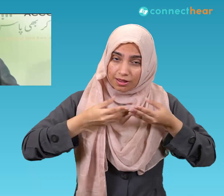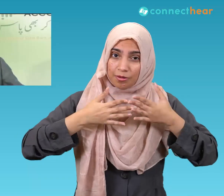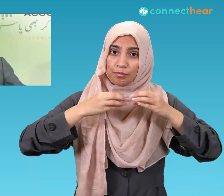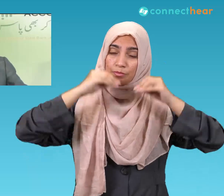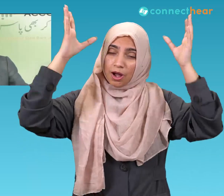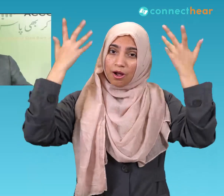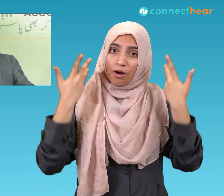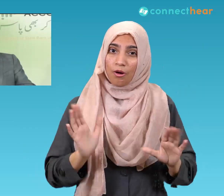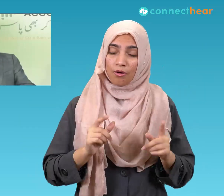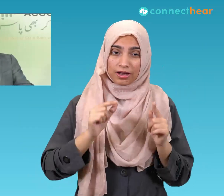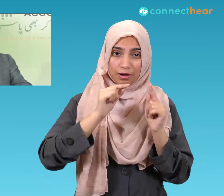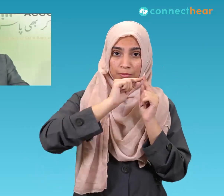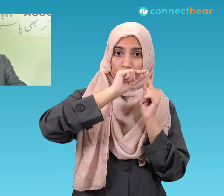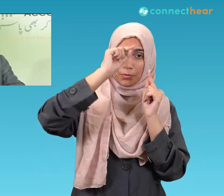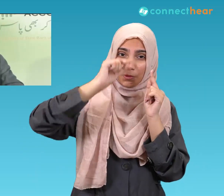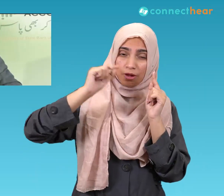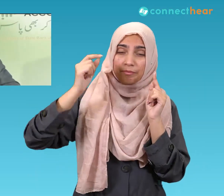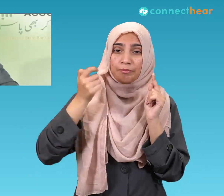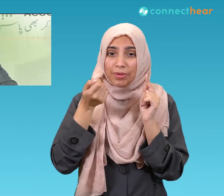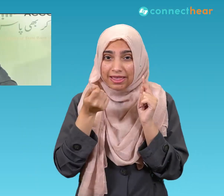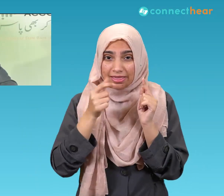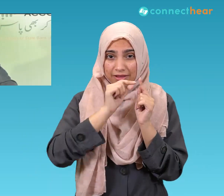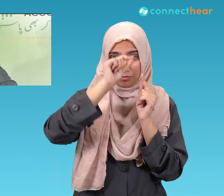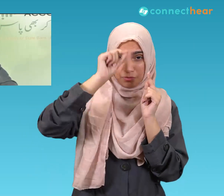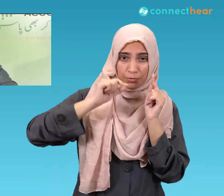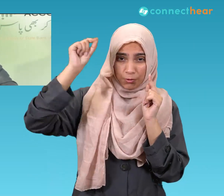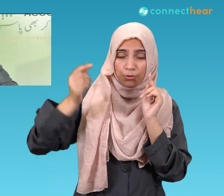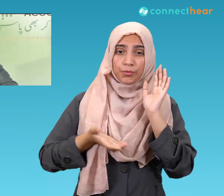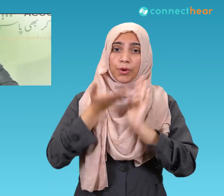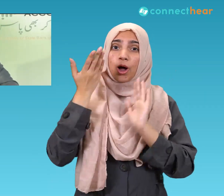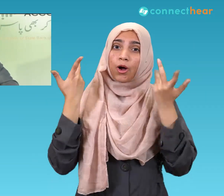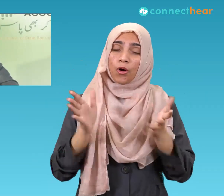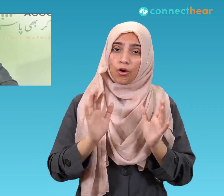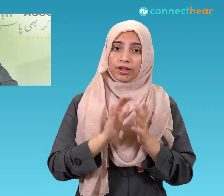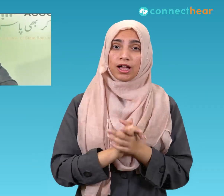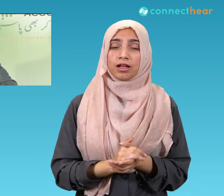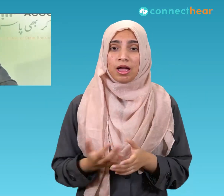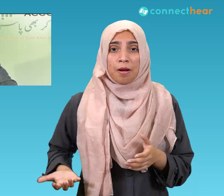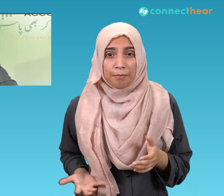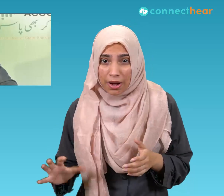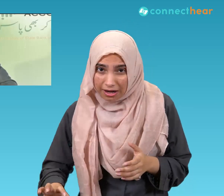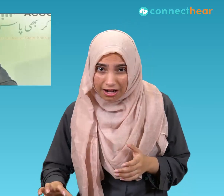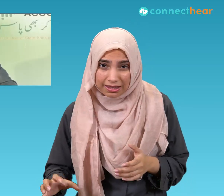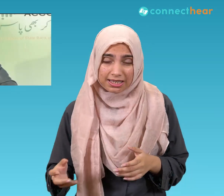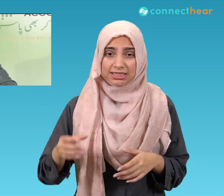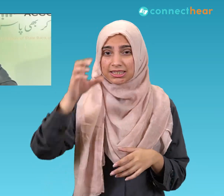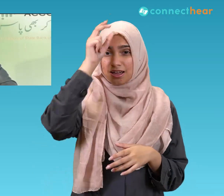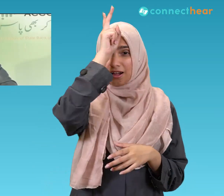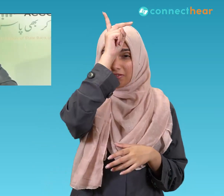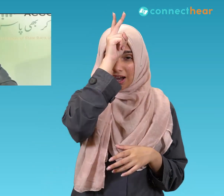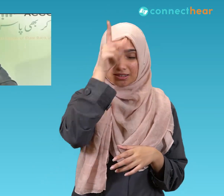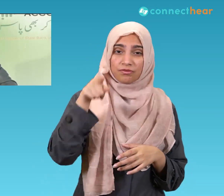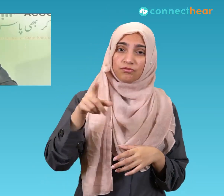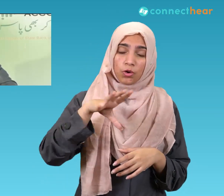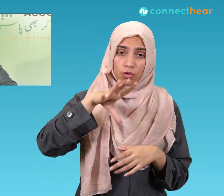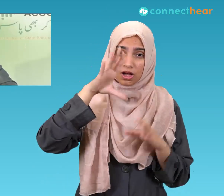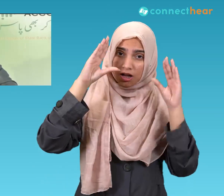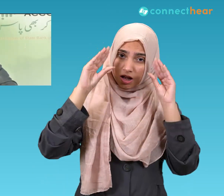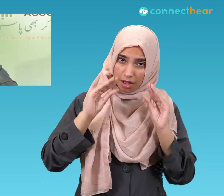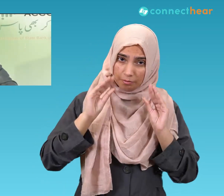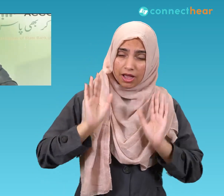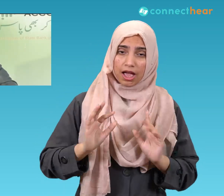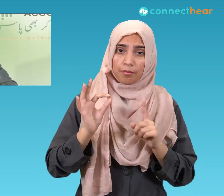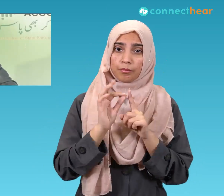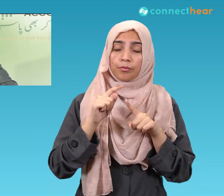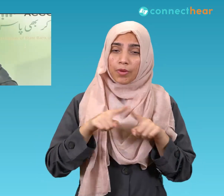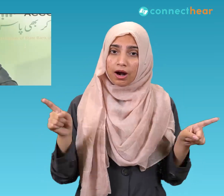کی ہندوستان جو ہمارے کمپیٹیٹرز تھے، ان سے زیادہ تیز پاکستان کی ایکسپورٹس بڑھی ہیں. اور خاص طور پہ جو ٹیکسٹائل سیکٹر ہے وہ بوم کر